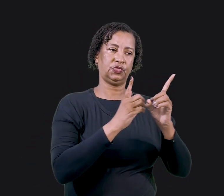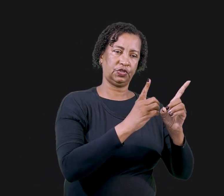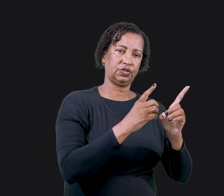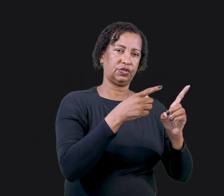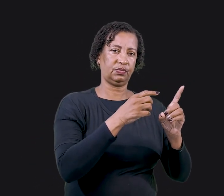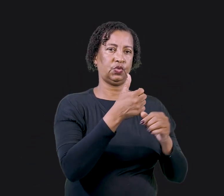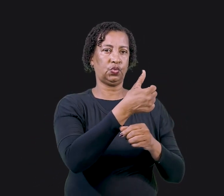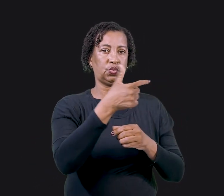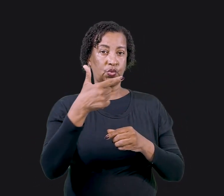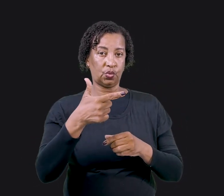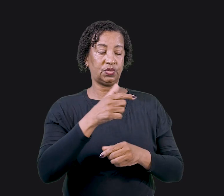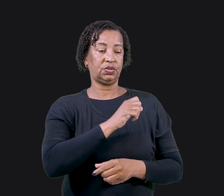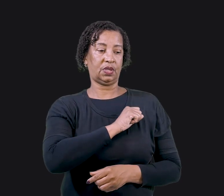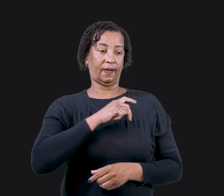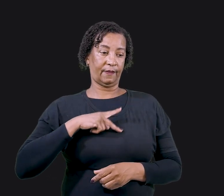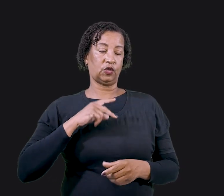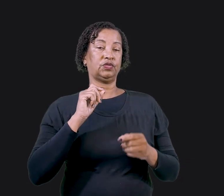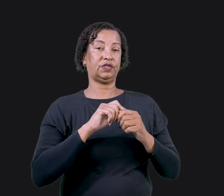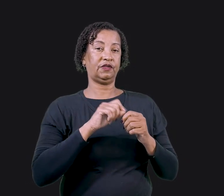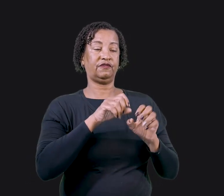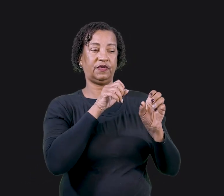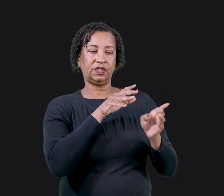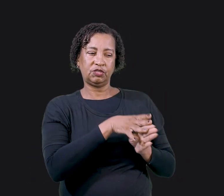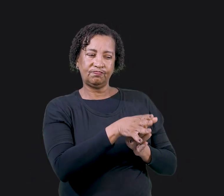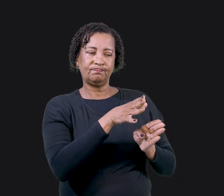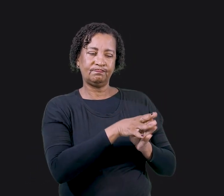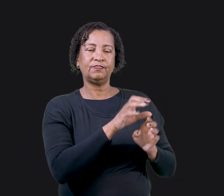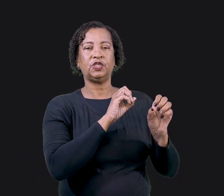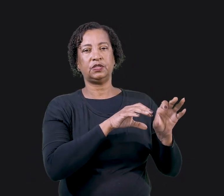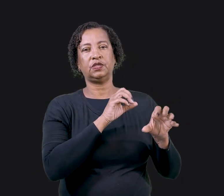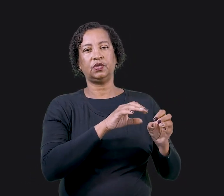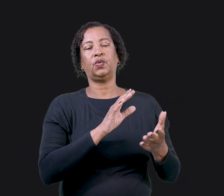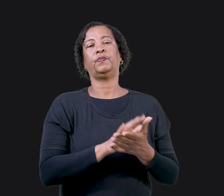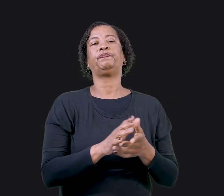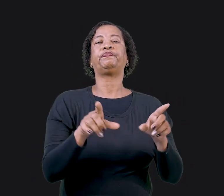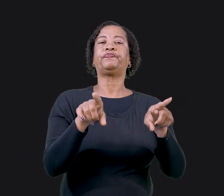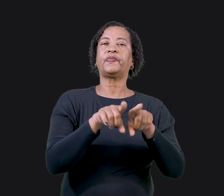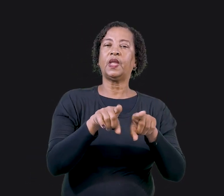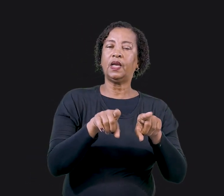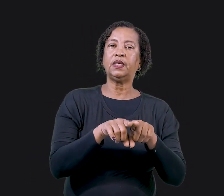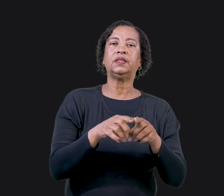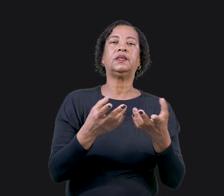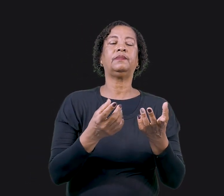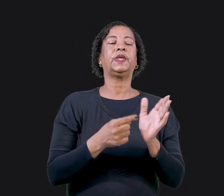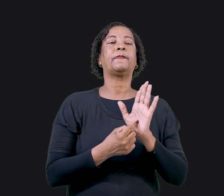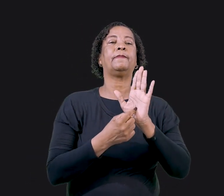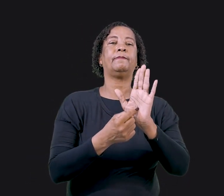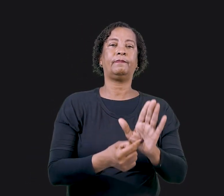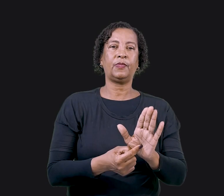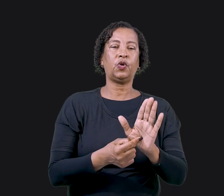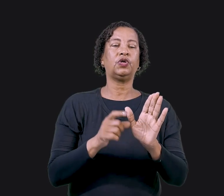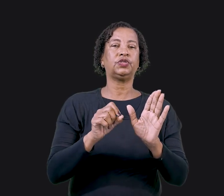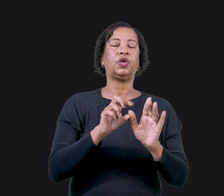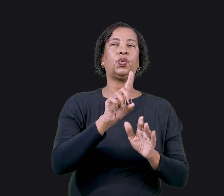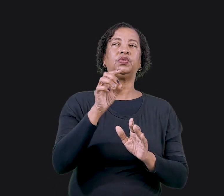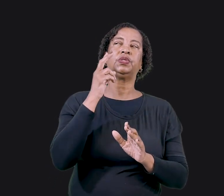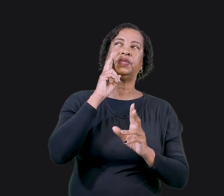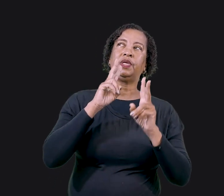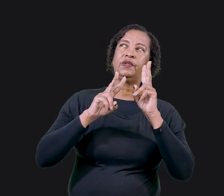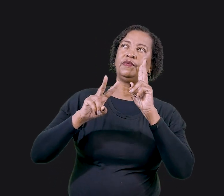apóstolos. O Evangelho de Mateus capítulo 9, versículo 36 registra a vez seguinte que Jesus olhou para o alto e